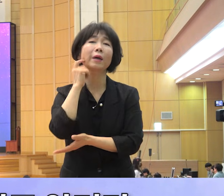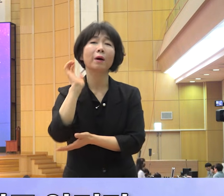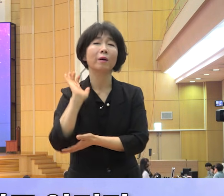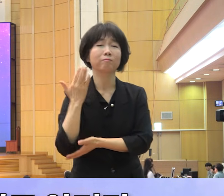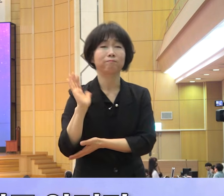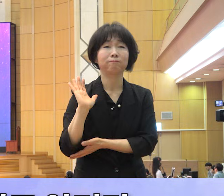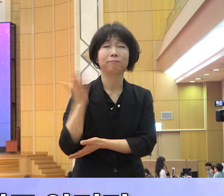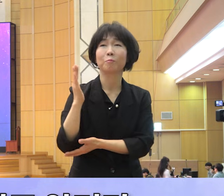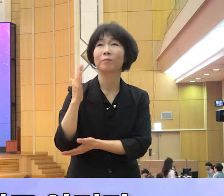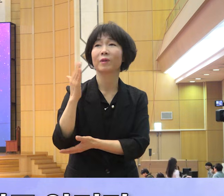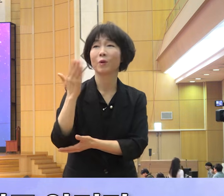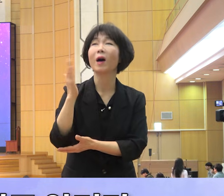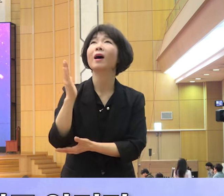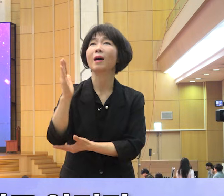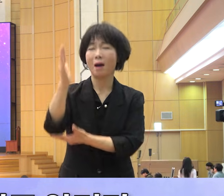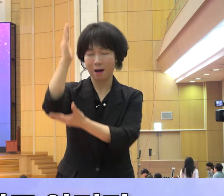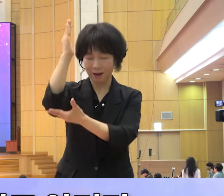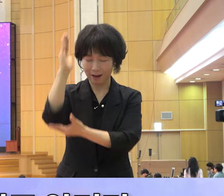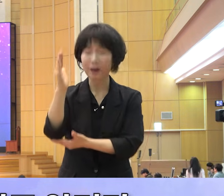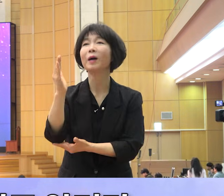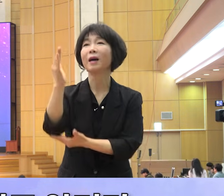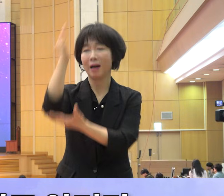주의 영광